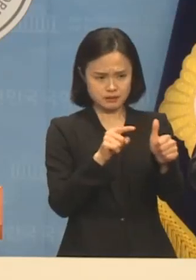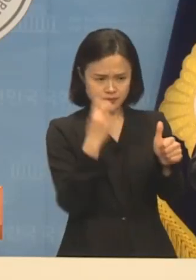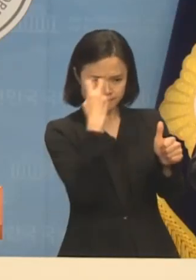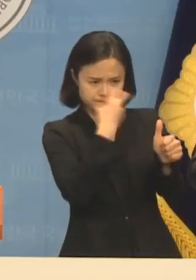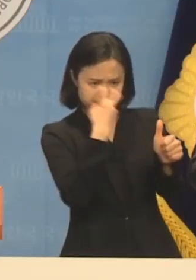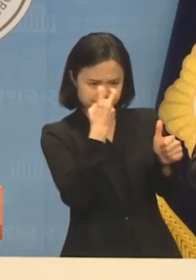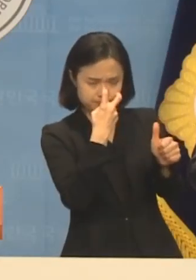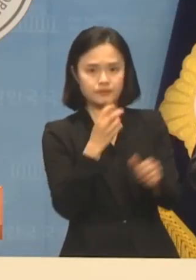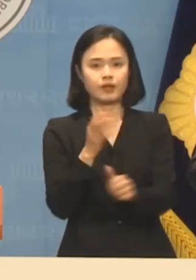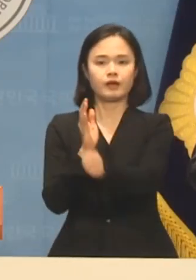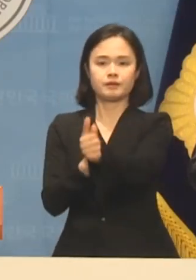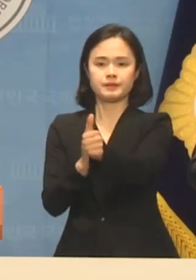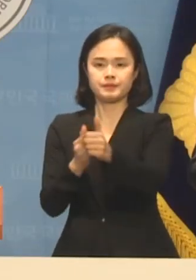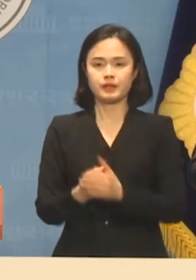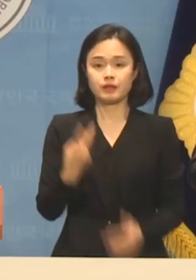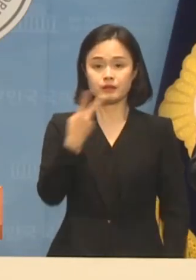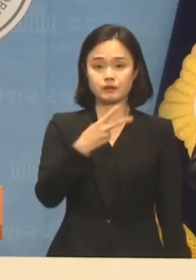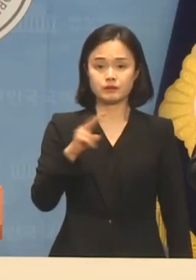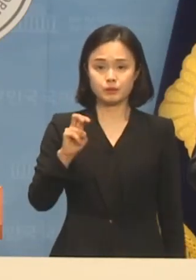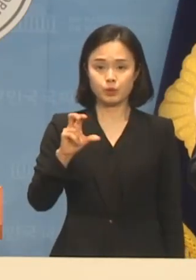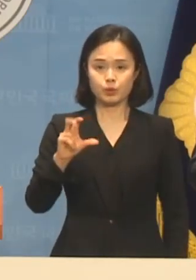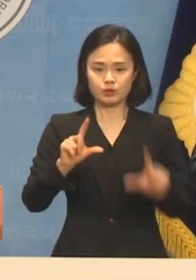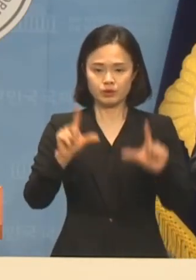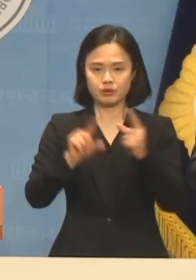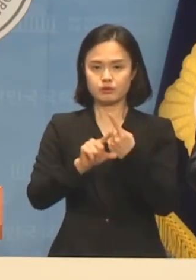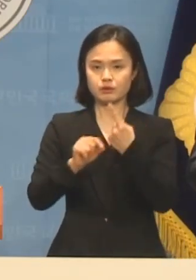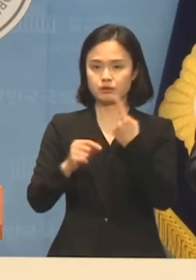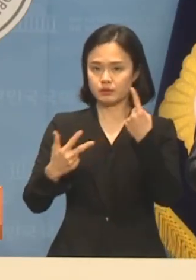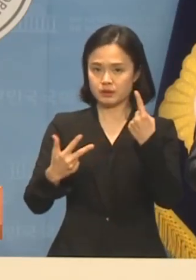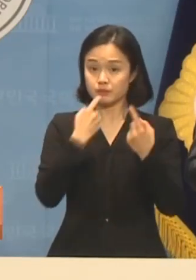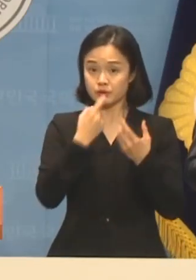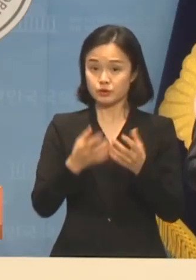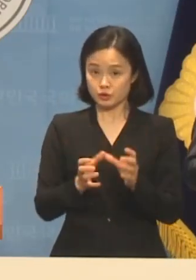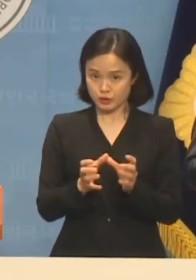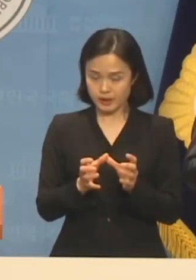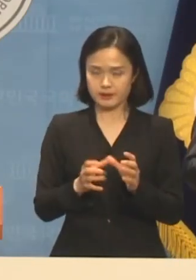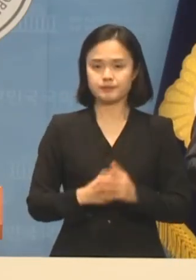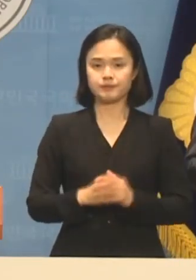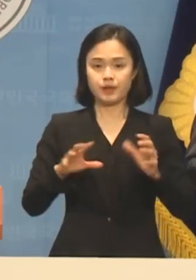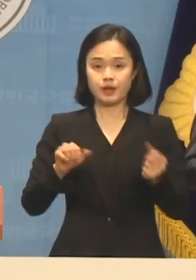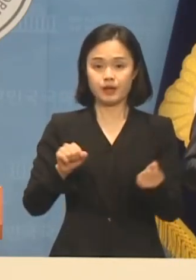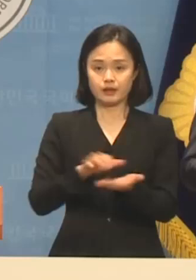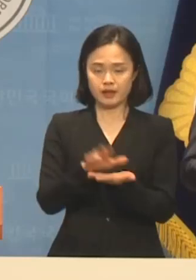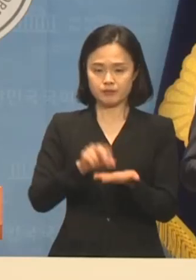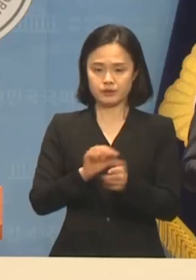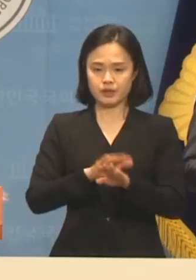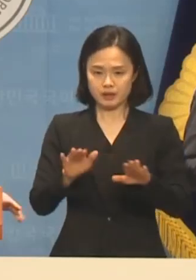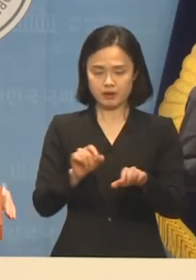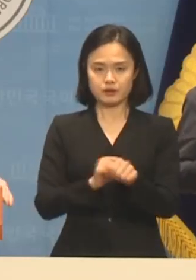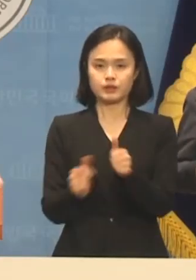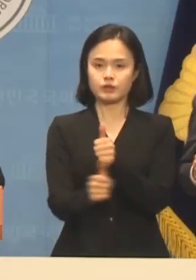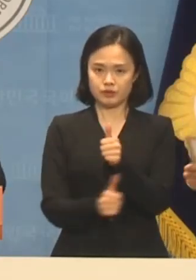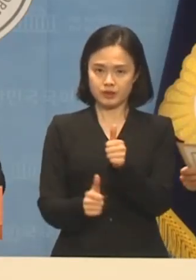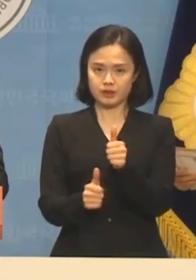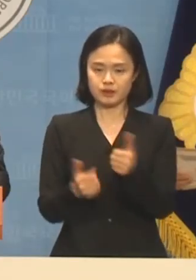바랍니다. 2025년 1월 7일 더불어민주당 내란 극복 국정안정특위.